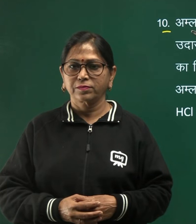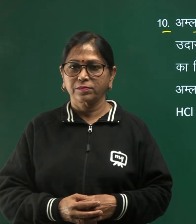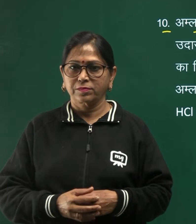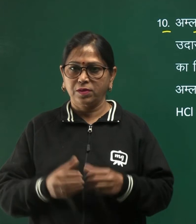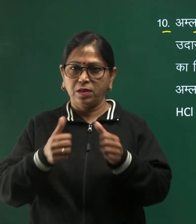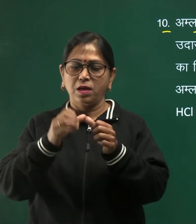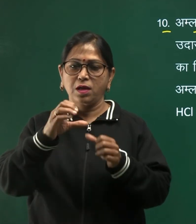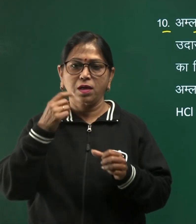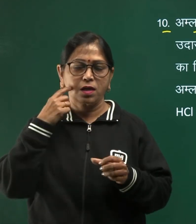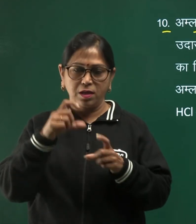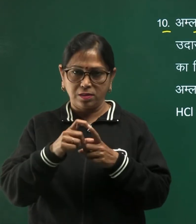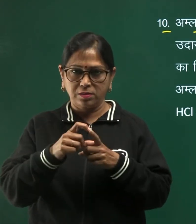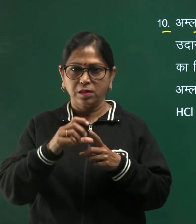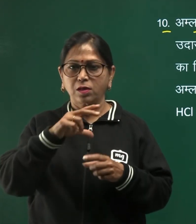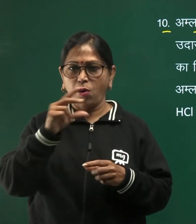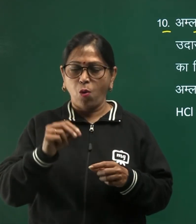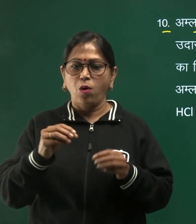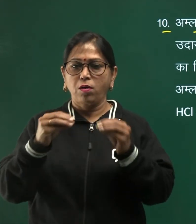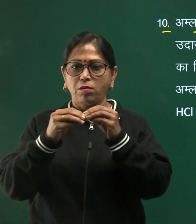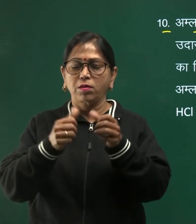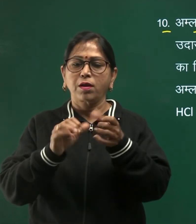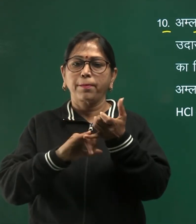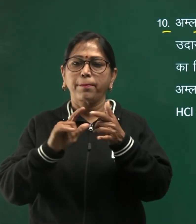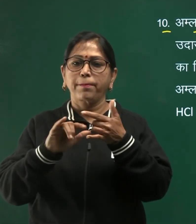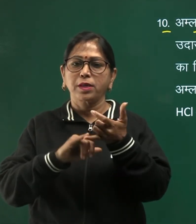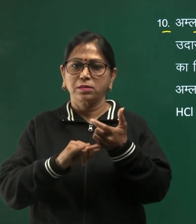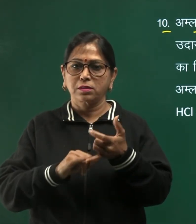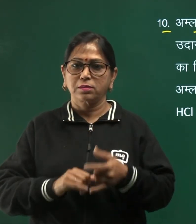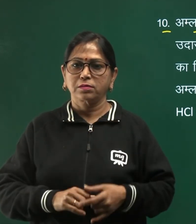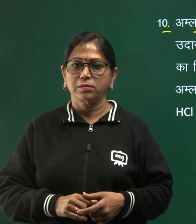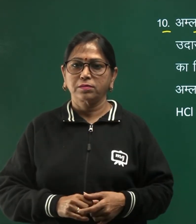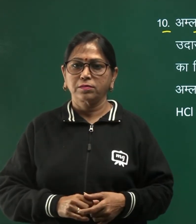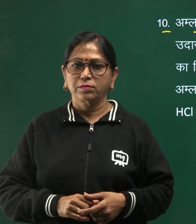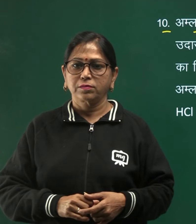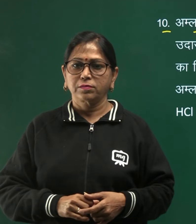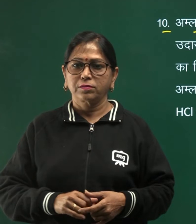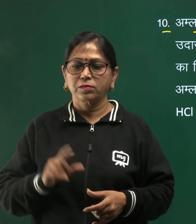नंबर 10 आमले में छा रहा है